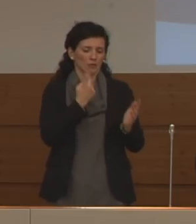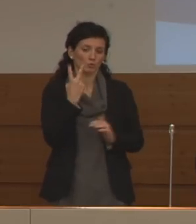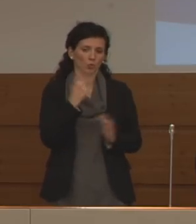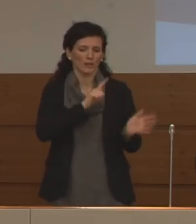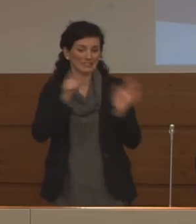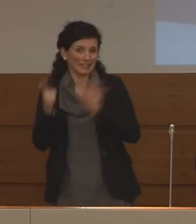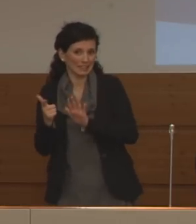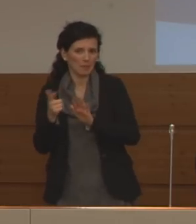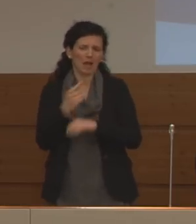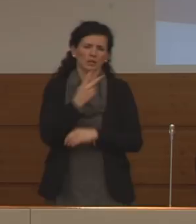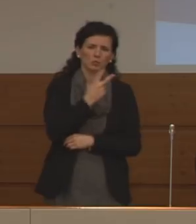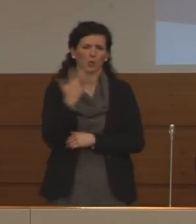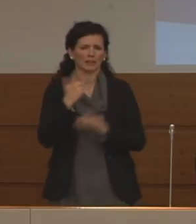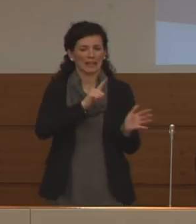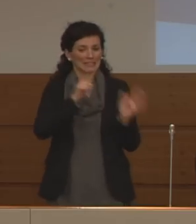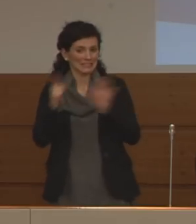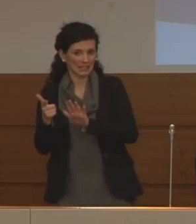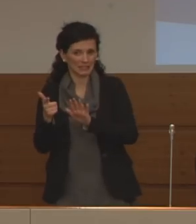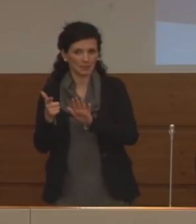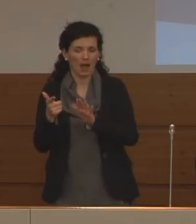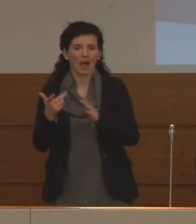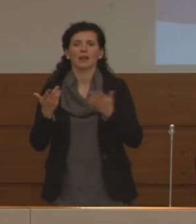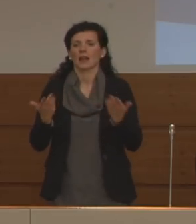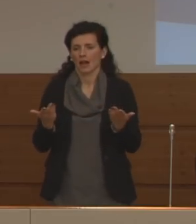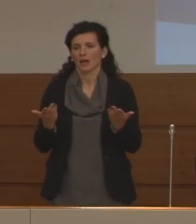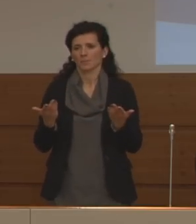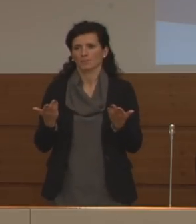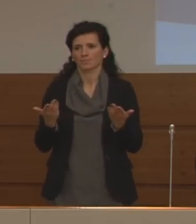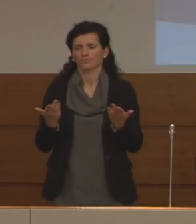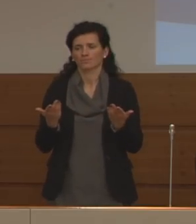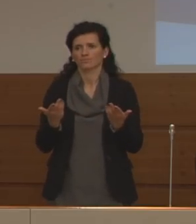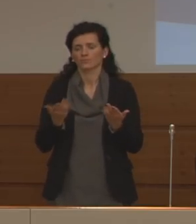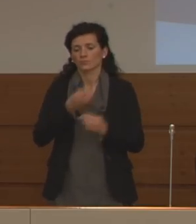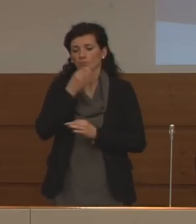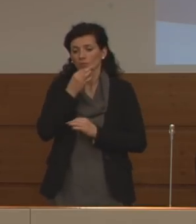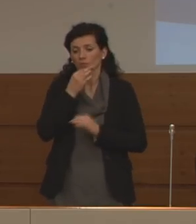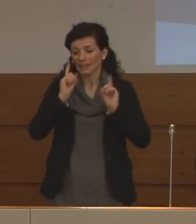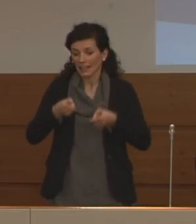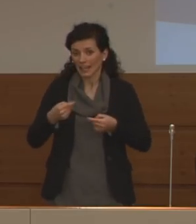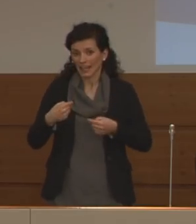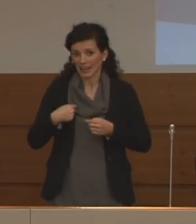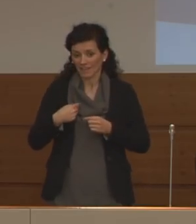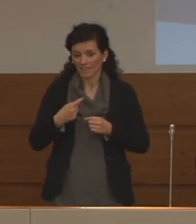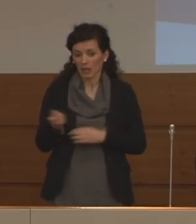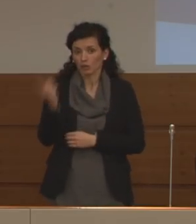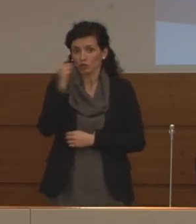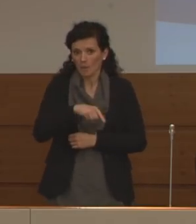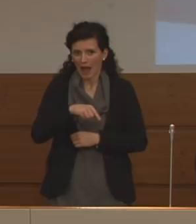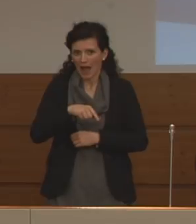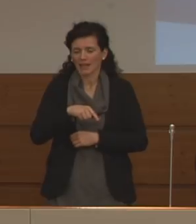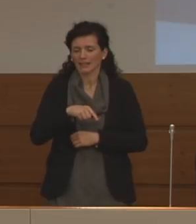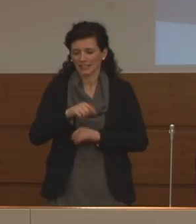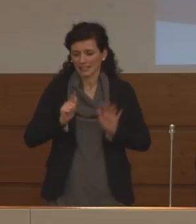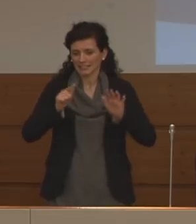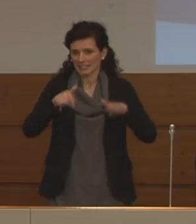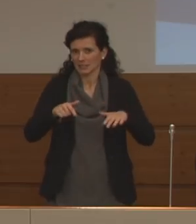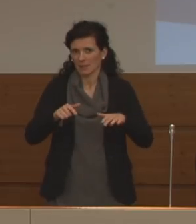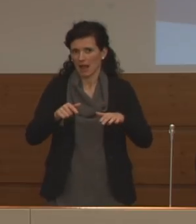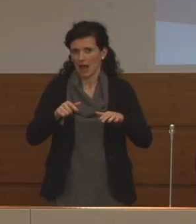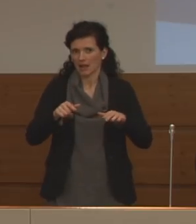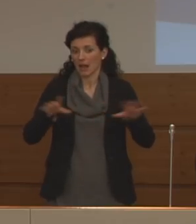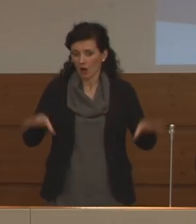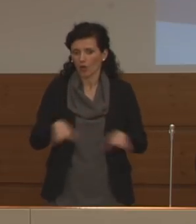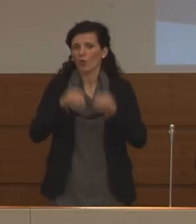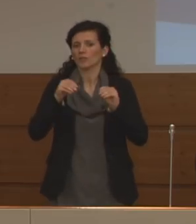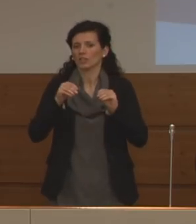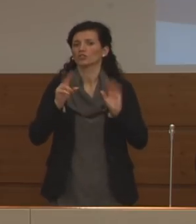settimane quindi la settimana che andremo a iniziare con domani sarà da questo punto